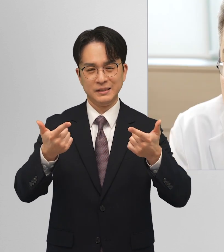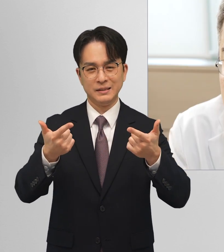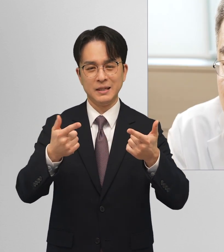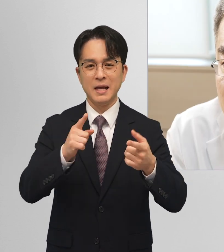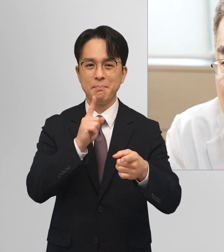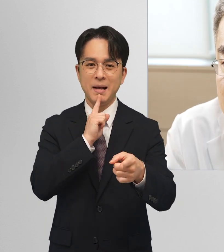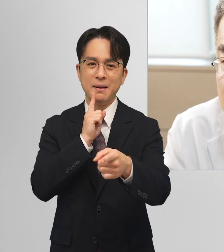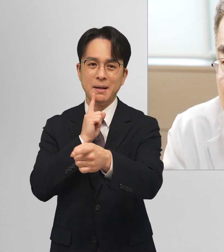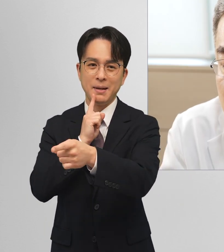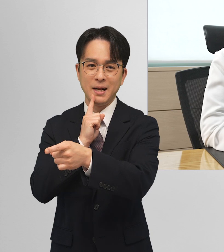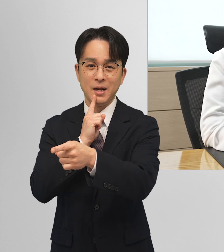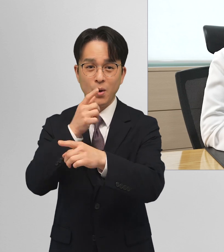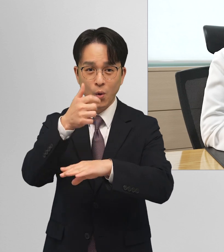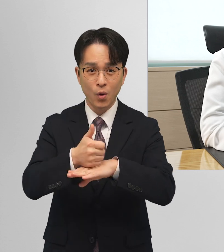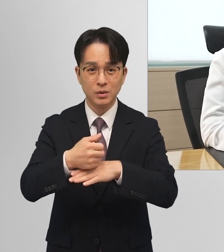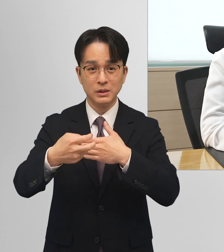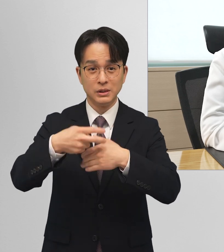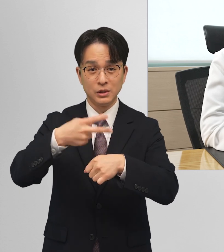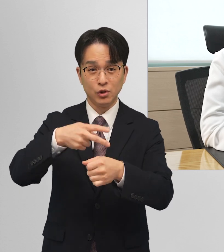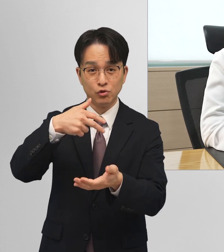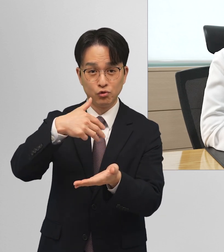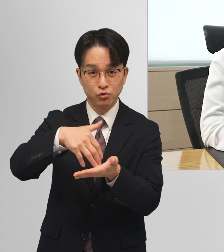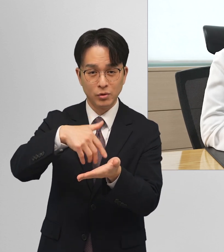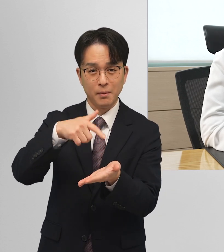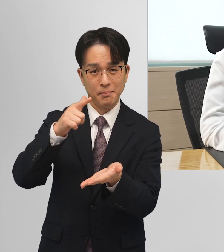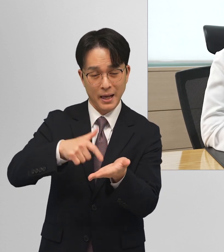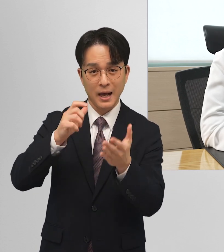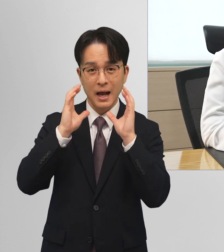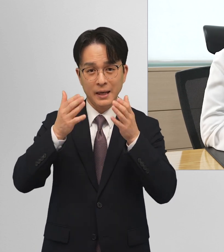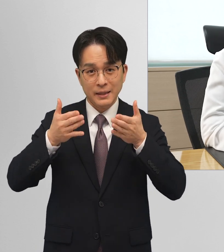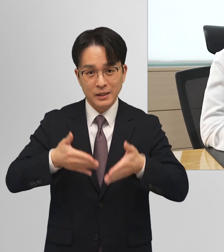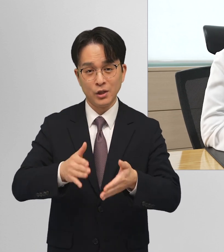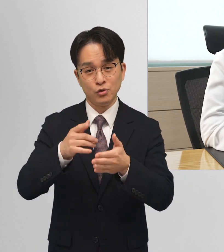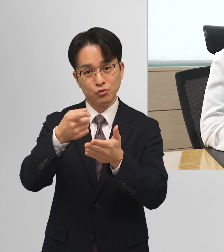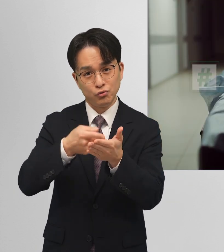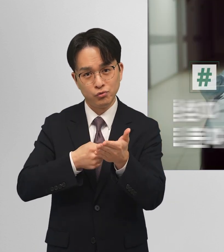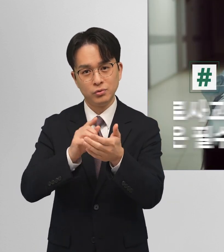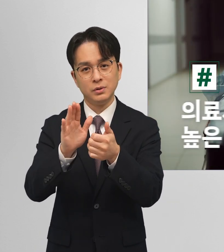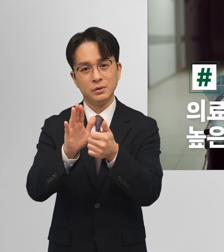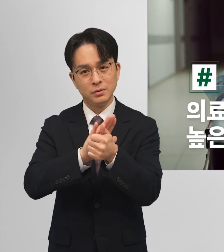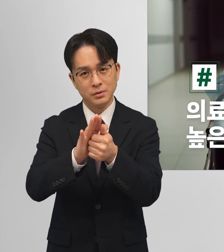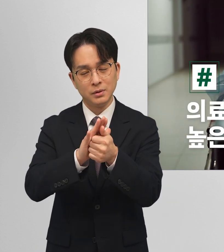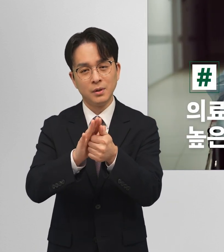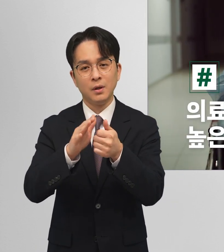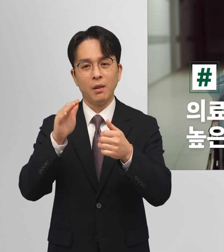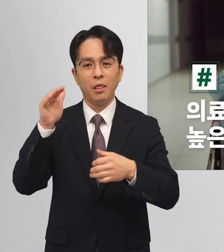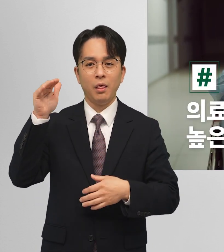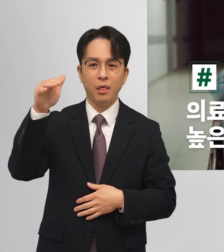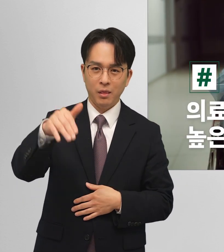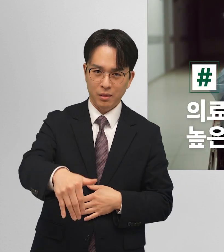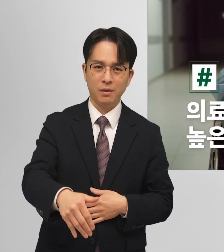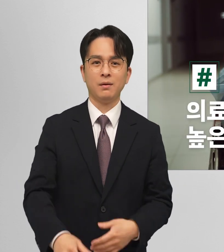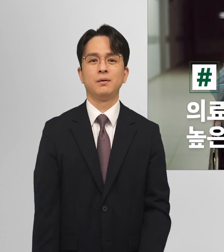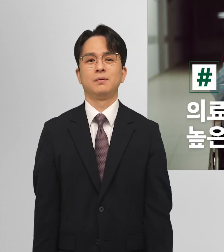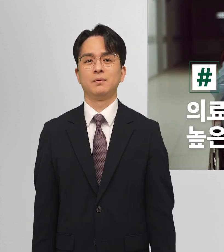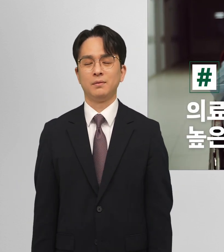되고 산부인과의 질이 전체적으로 떨어지게 되는 상황에 몰리게 된다 하겠습니다.